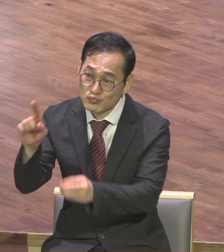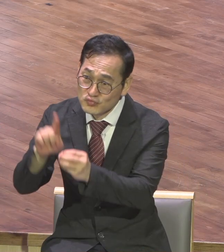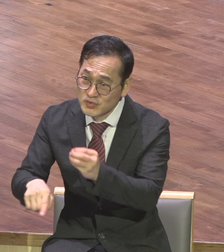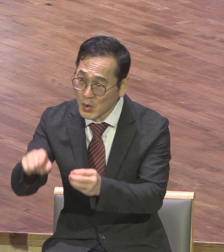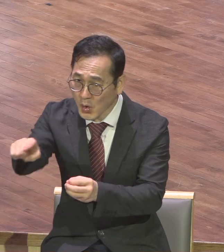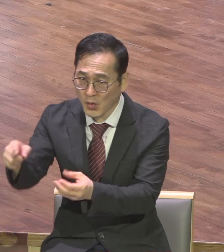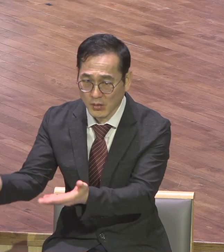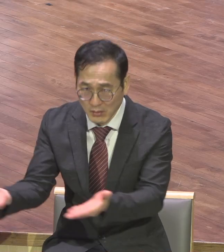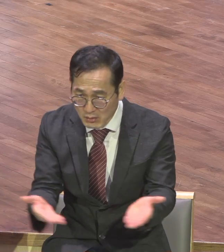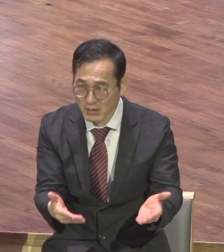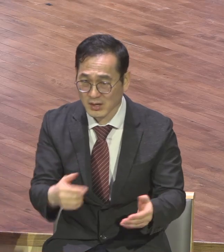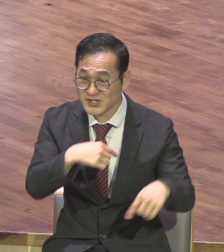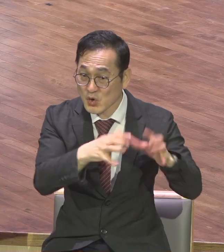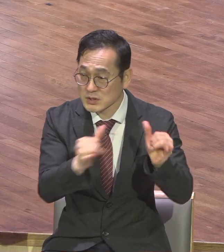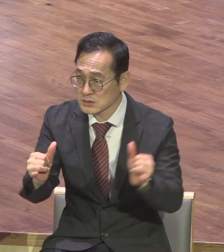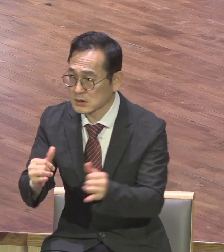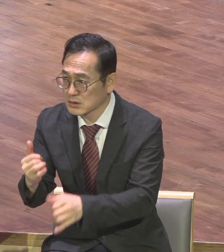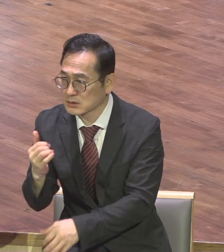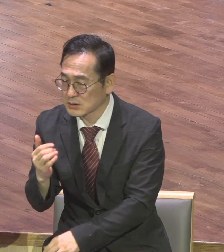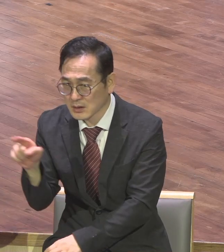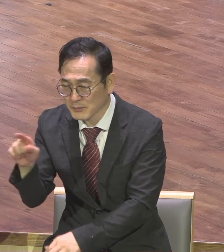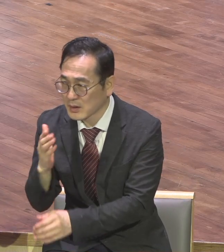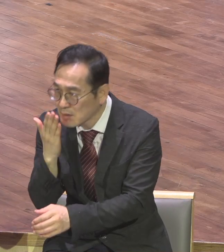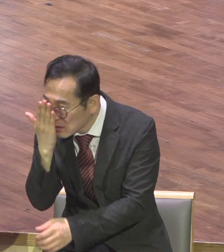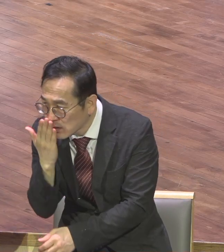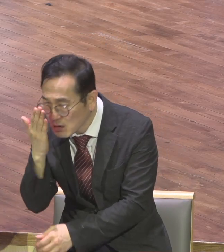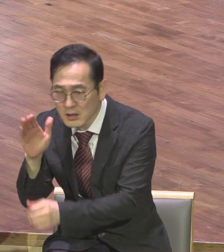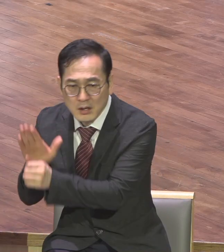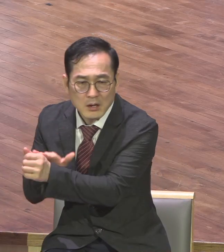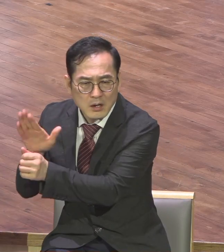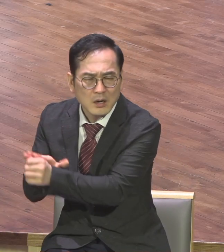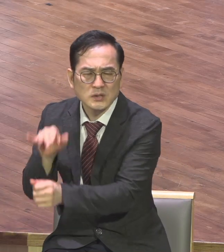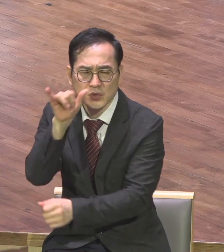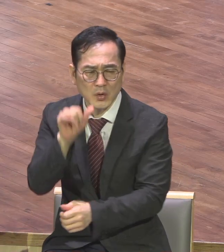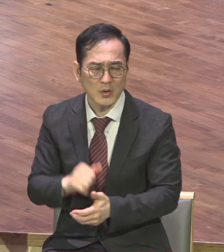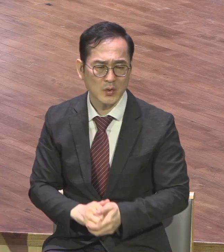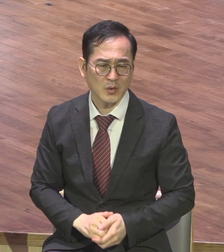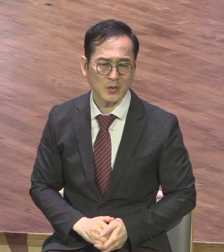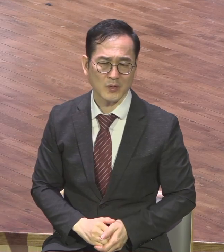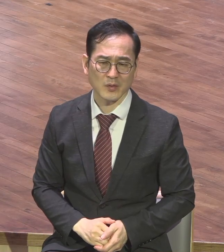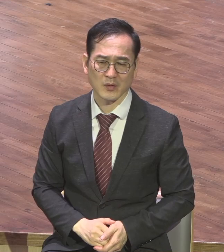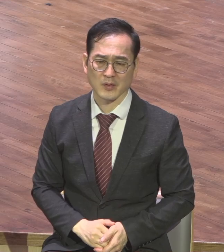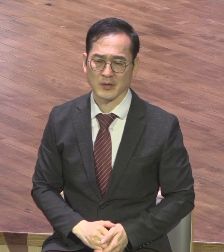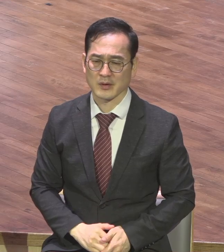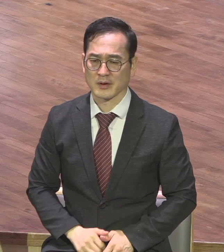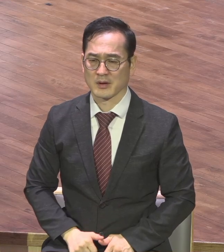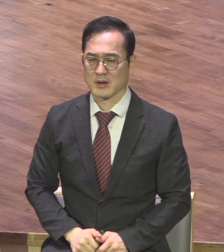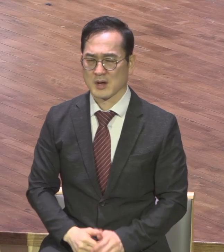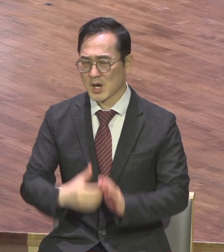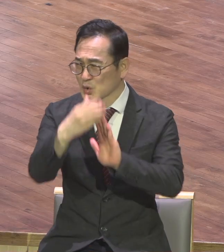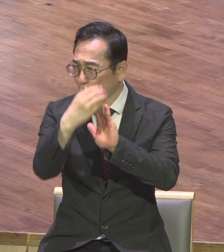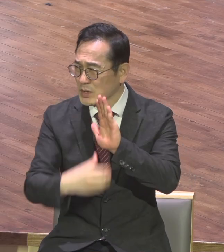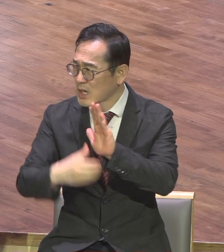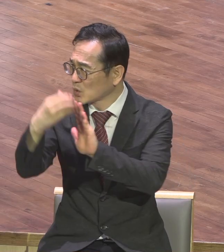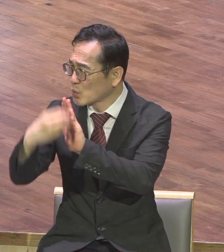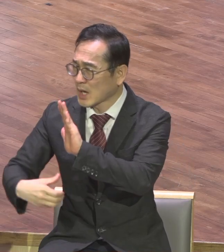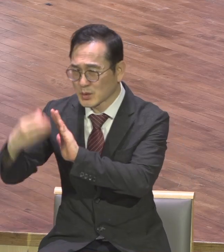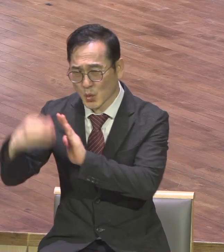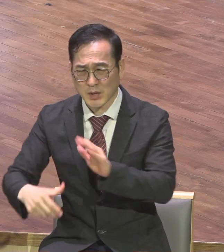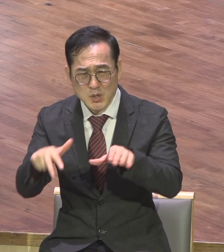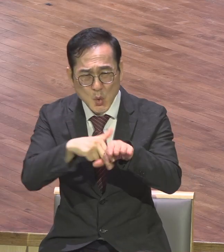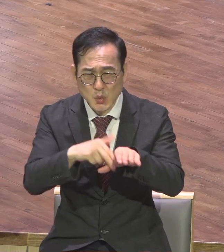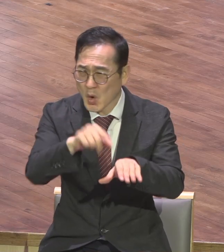기독교는 예수는 한 분인데 종파가 왜 그래 맞습니까? 웬 교단이 그래 맞습니까? 엄청나지요. 서로 잘라서